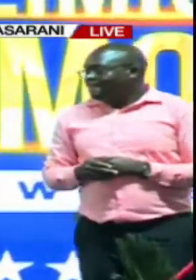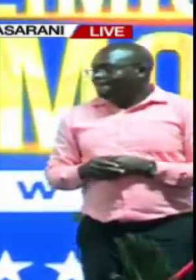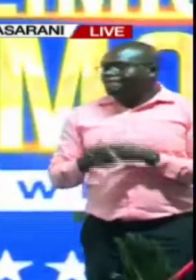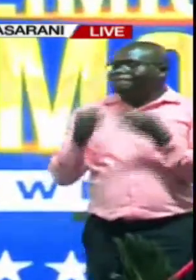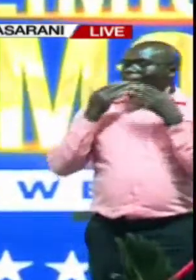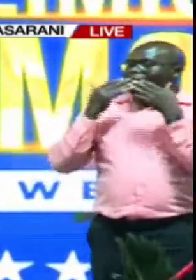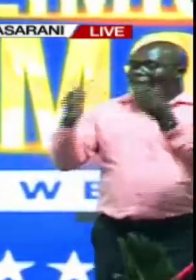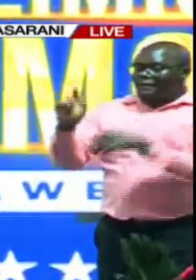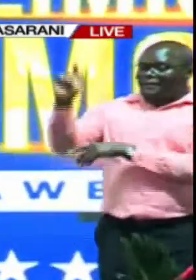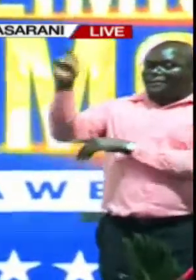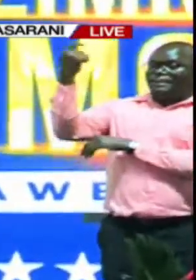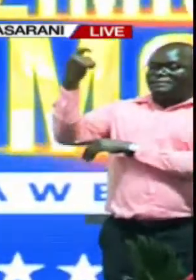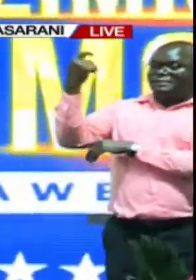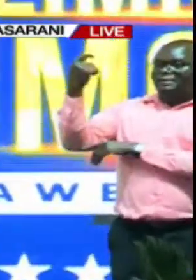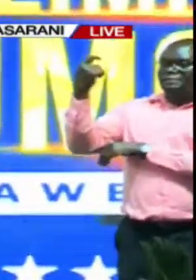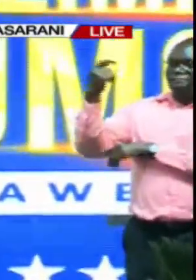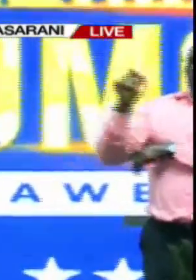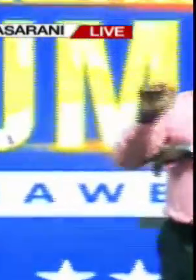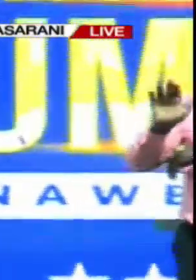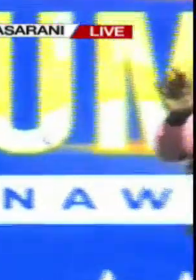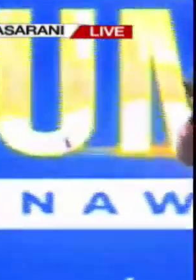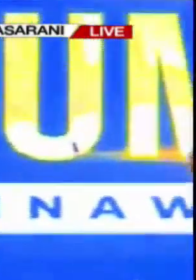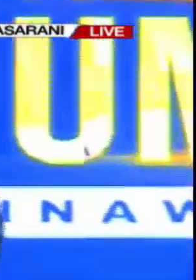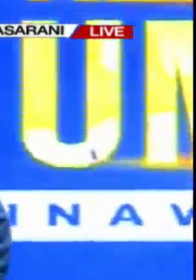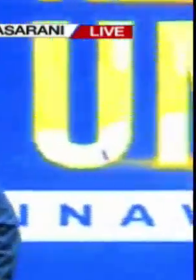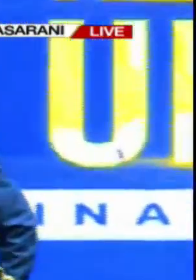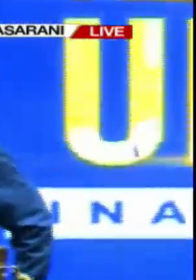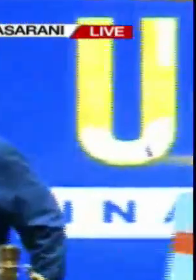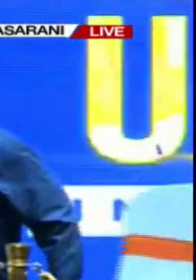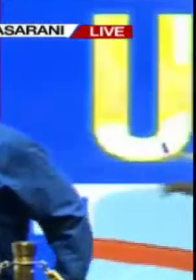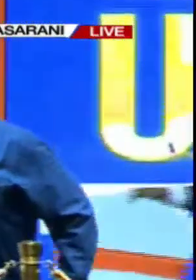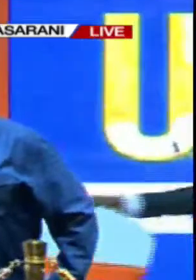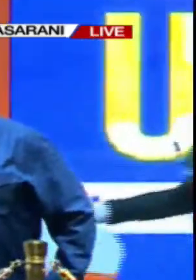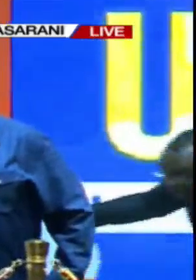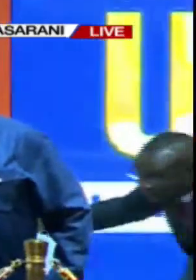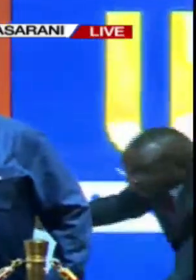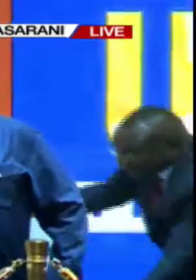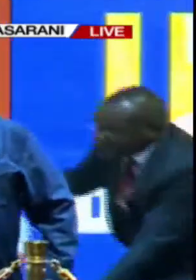Namshukuru Rais kwa nasi hapa, President Uhuru Kenyatta.